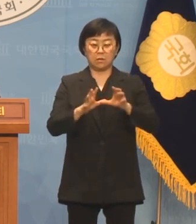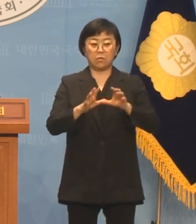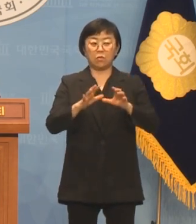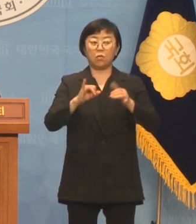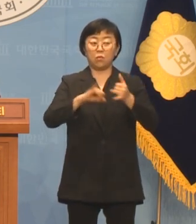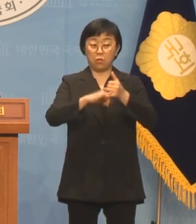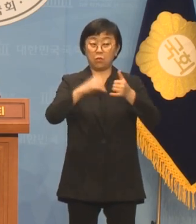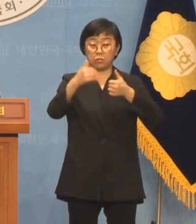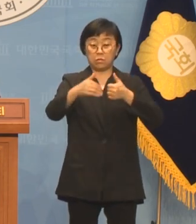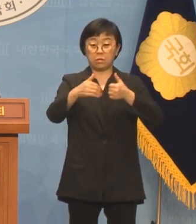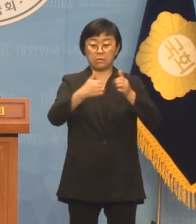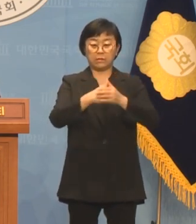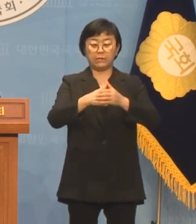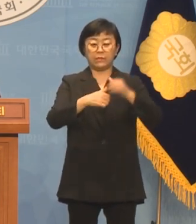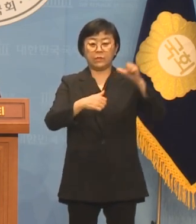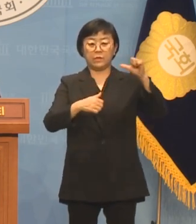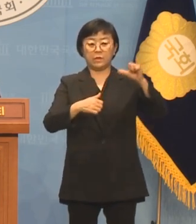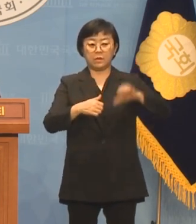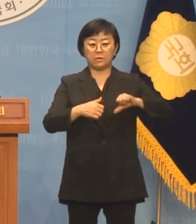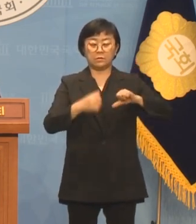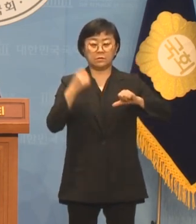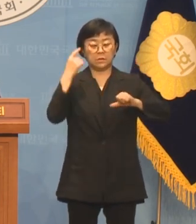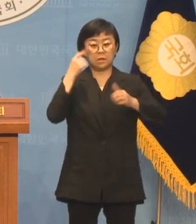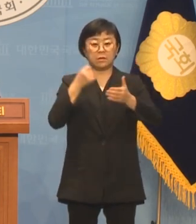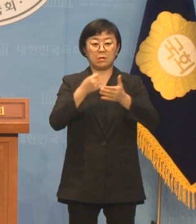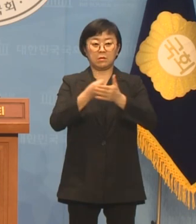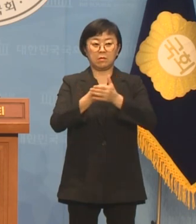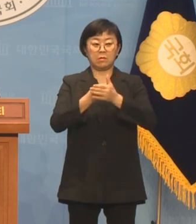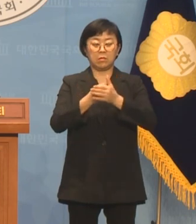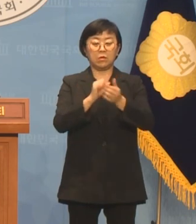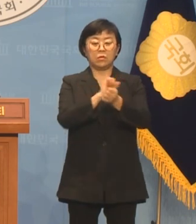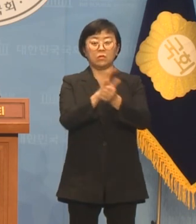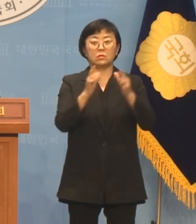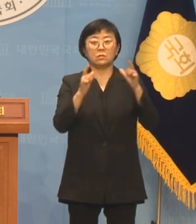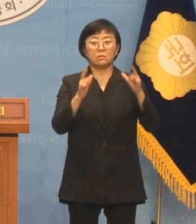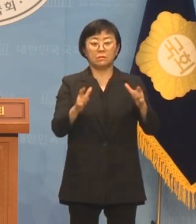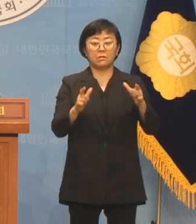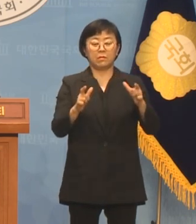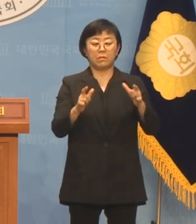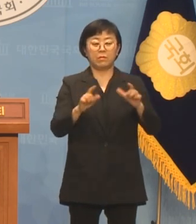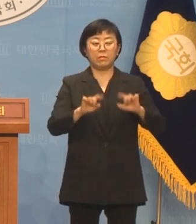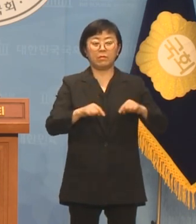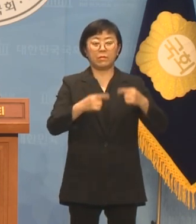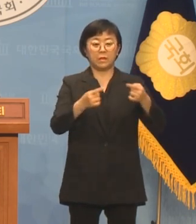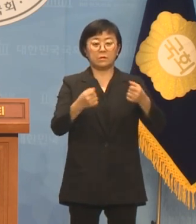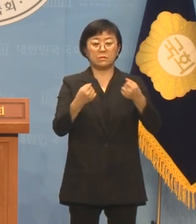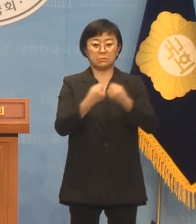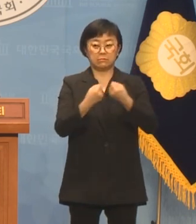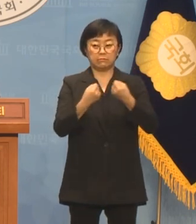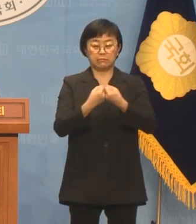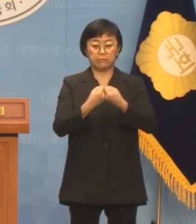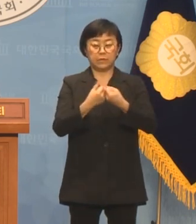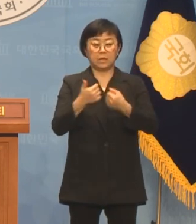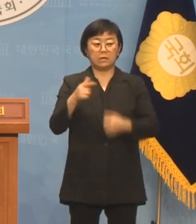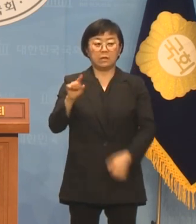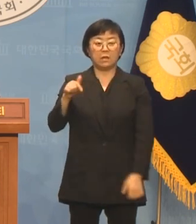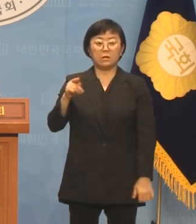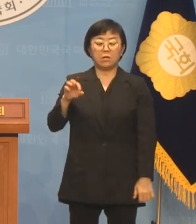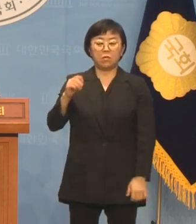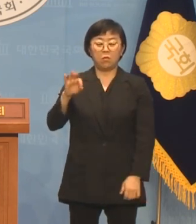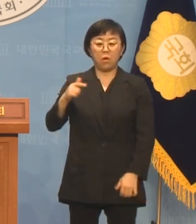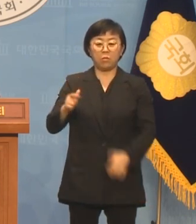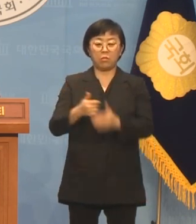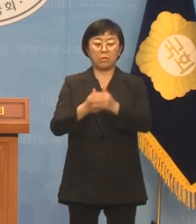받고 낙선까지 각오하고 험지라는 동작을 해나가 싸워서 상대 나경원 후보를